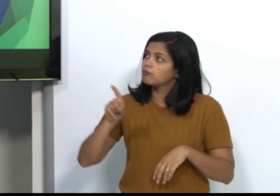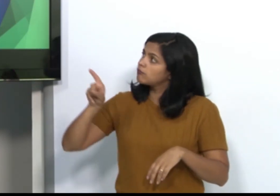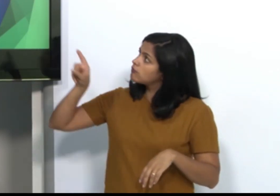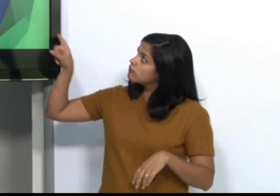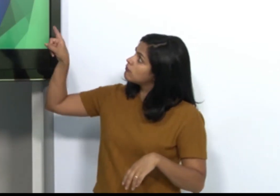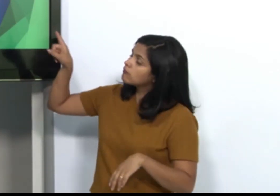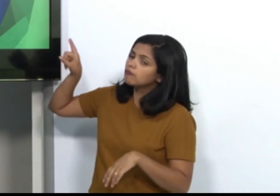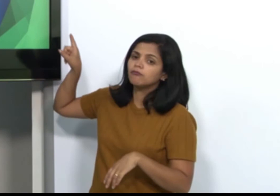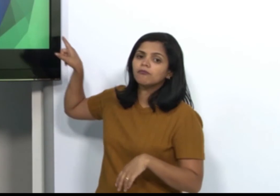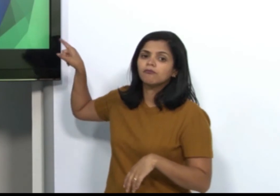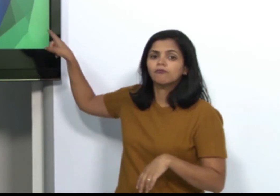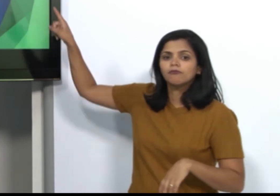A marcação espacial.